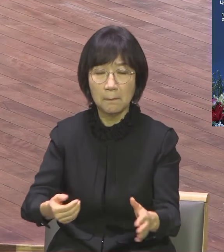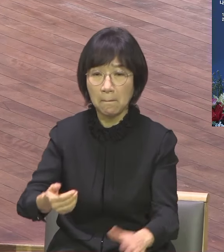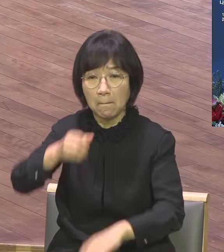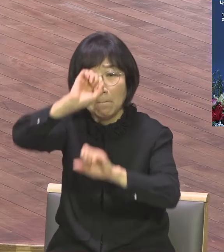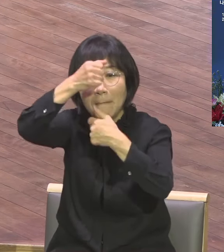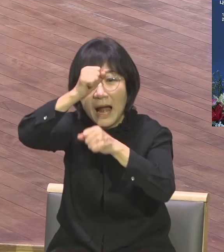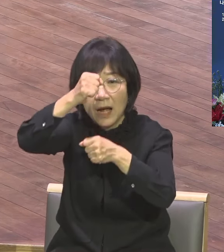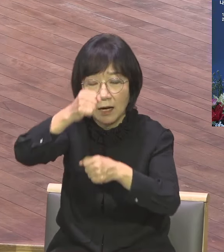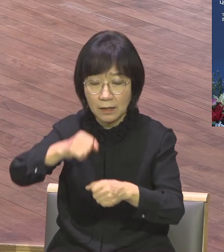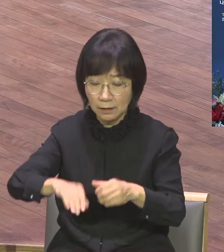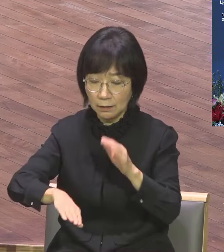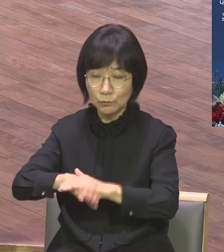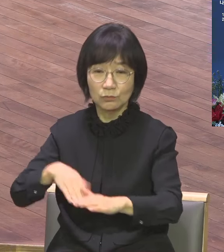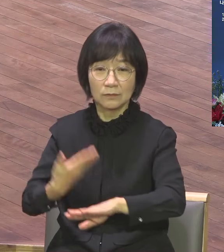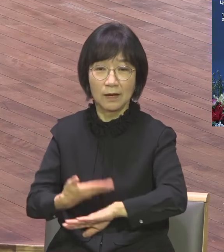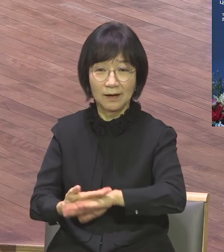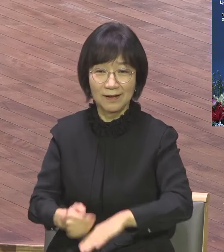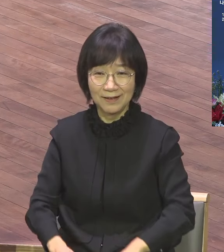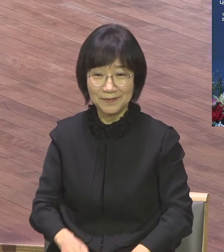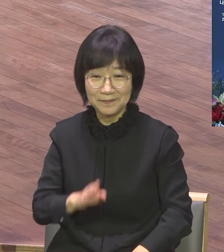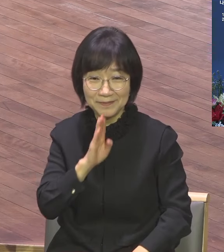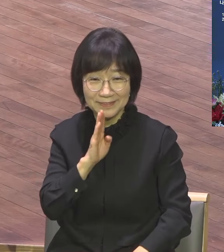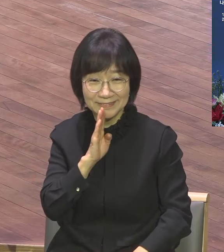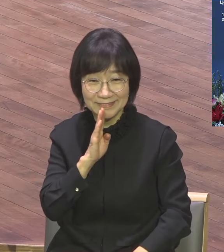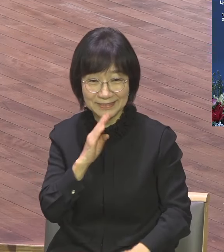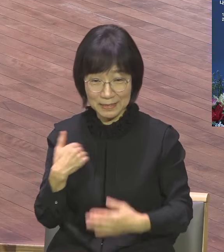다르다니까요. 같은 몸인데 달라요.